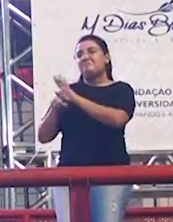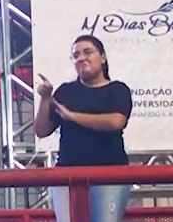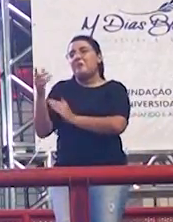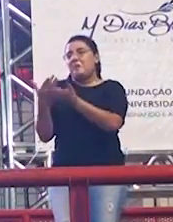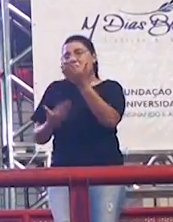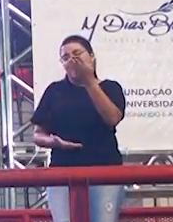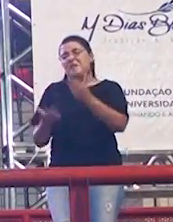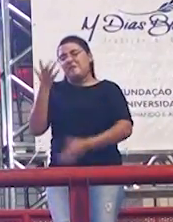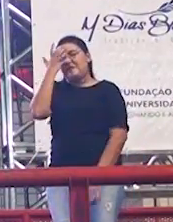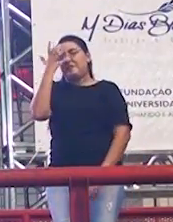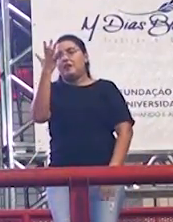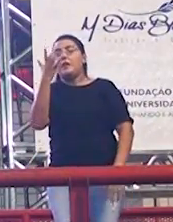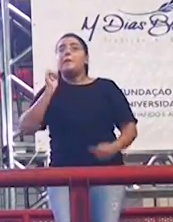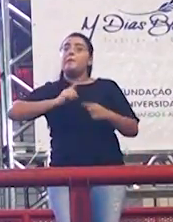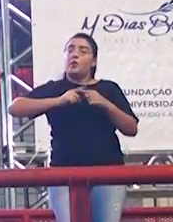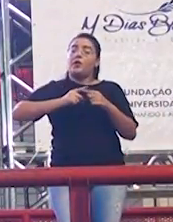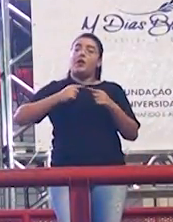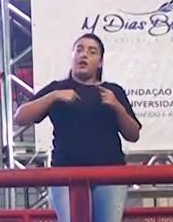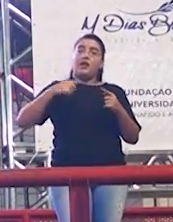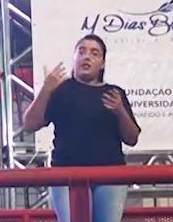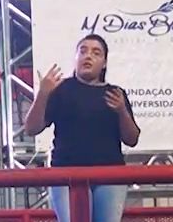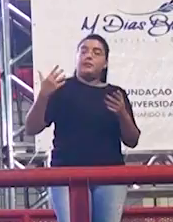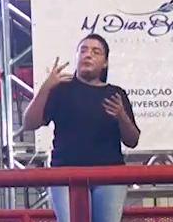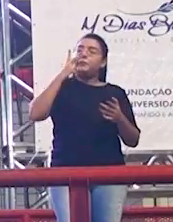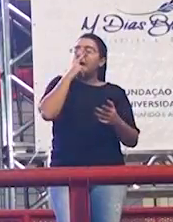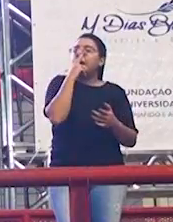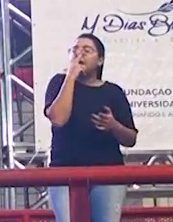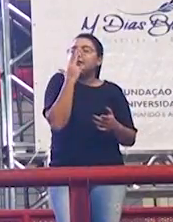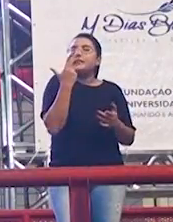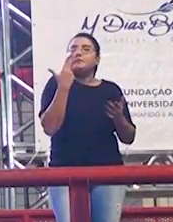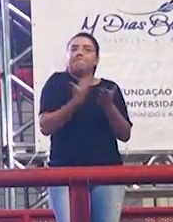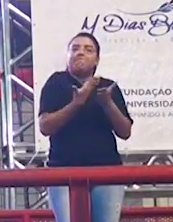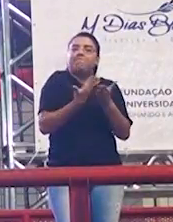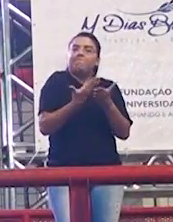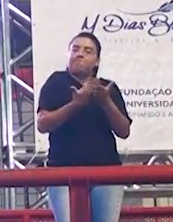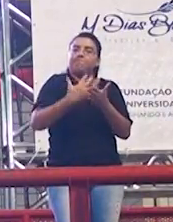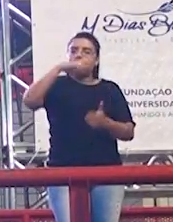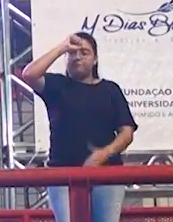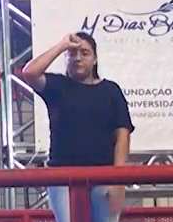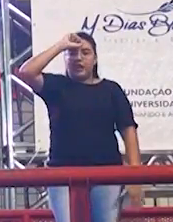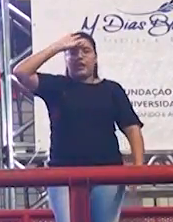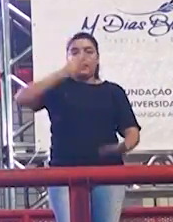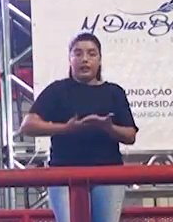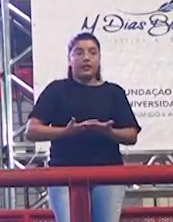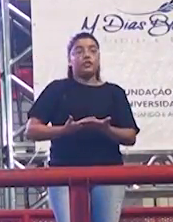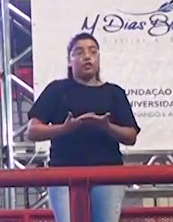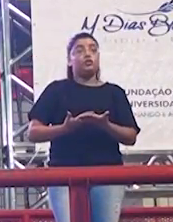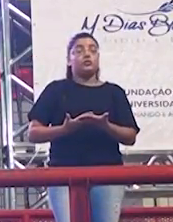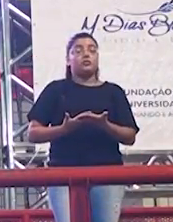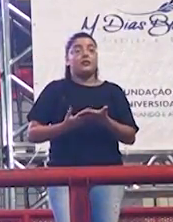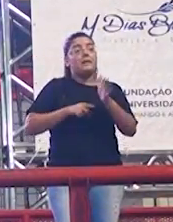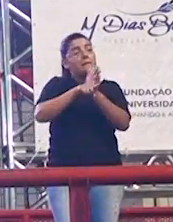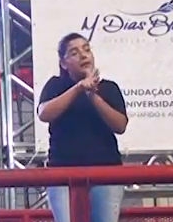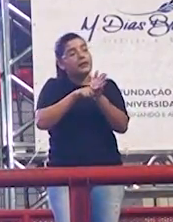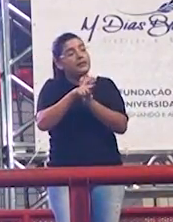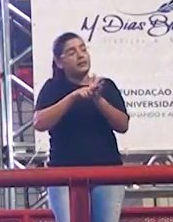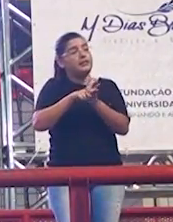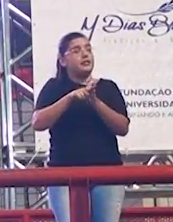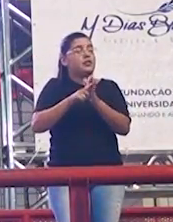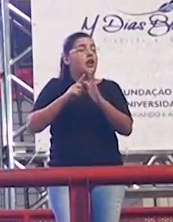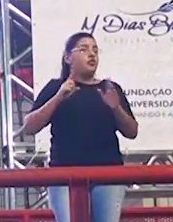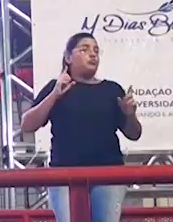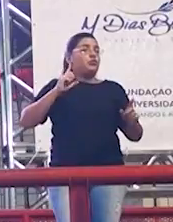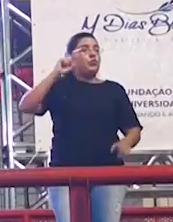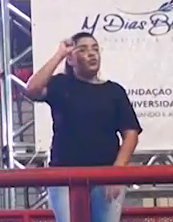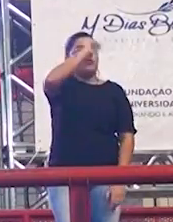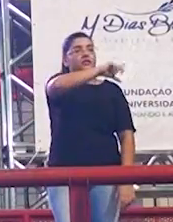vestibular foi fácil. Significa que ele está escutando o que a gente está dizendo, acredita, estuda, pesquisa e não encontra